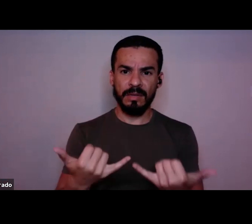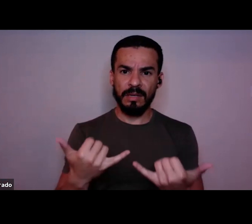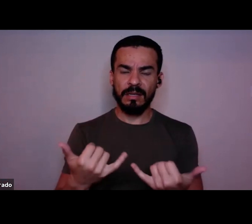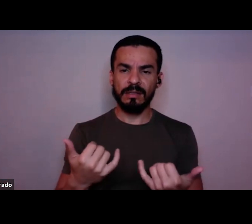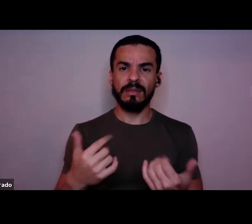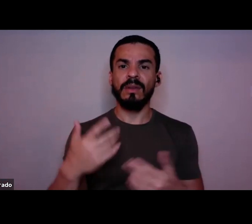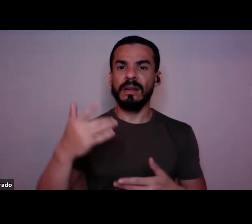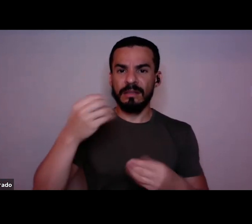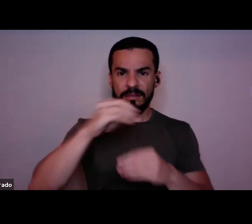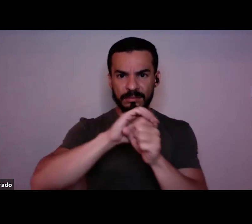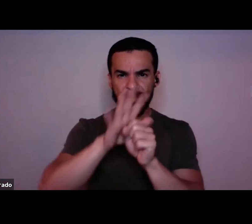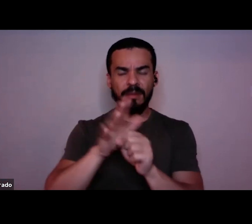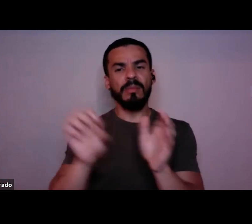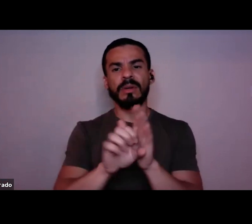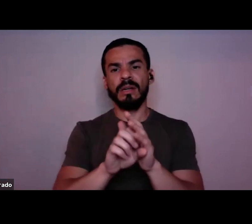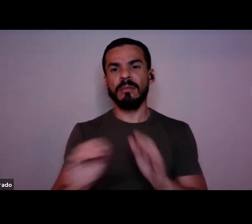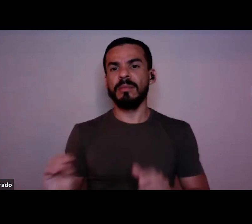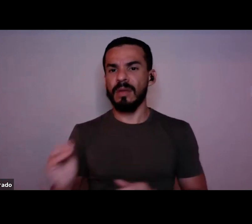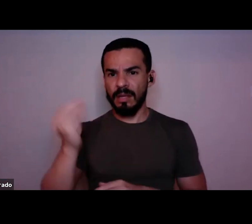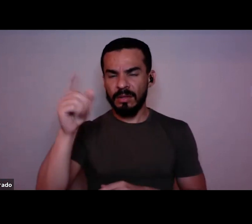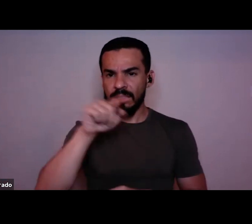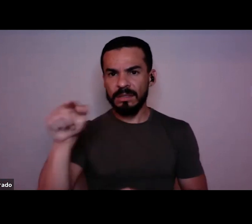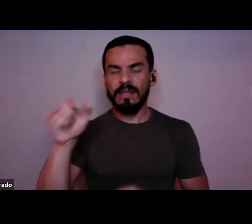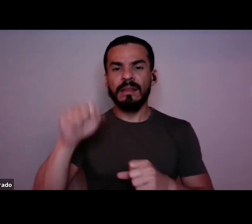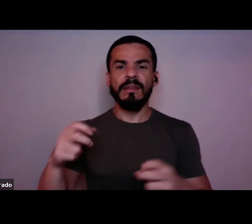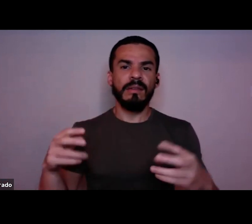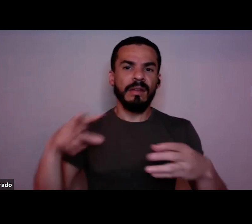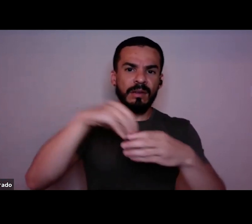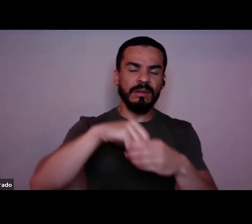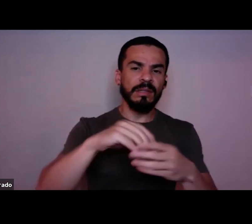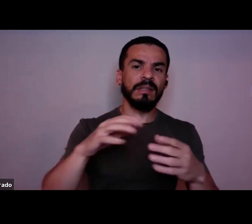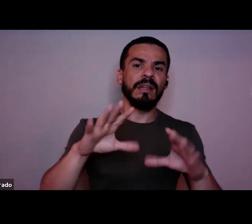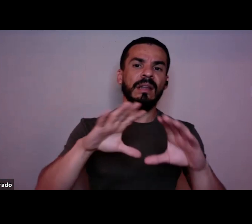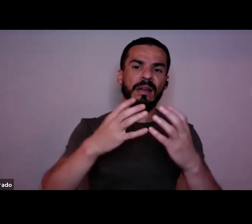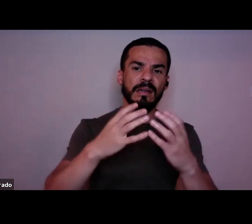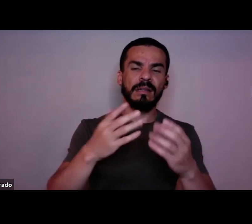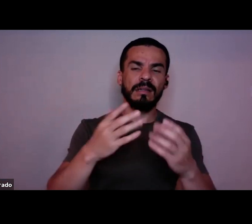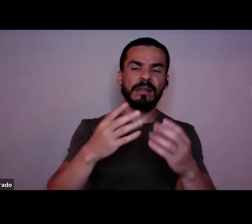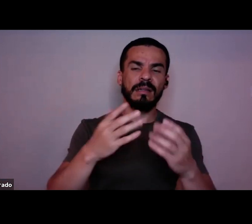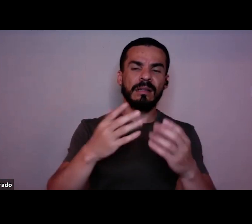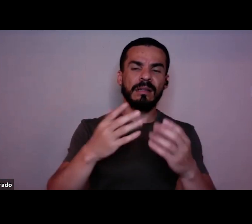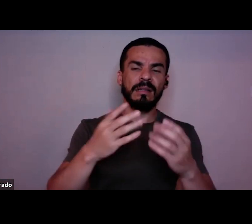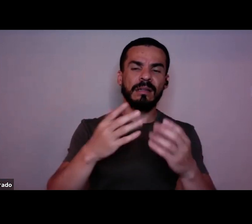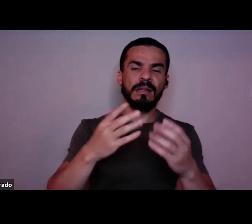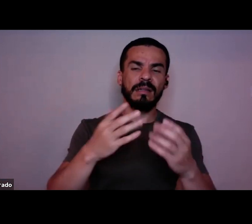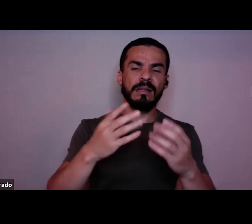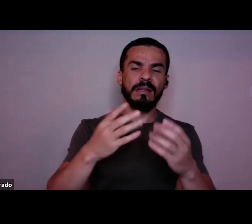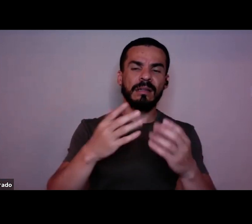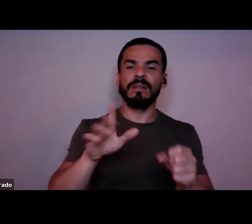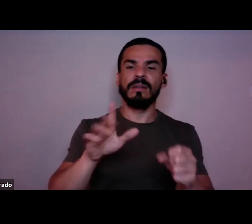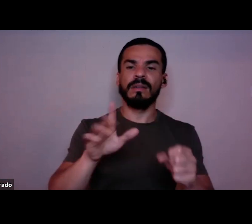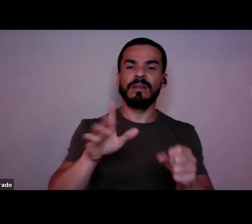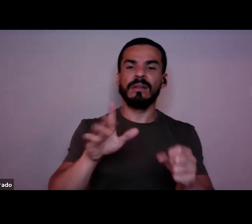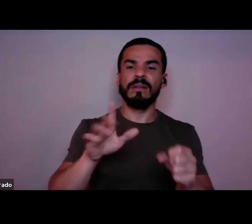pandemia por ejemplo con adolescentes que deben conectarse a las clases y completar las guías de trabajo autónomo